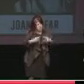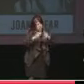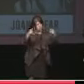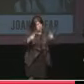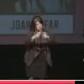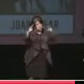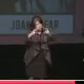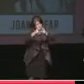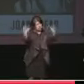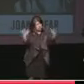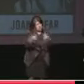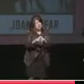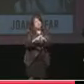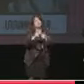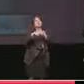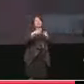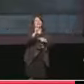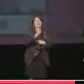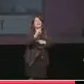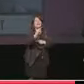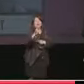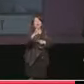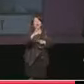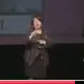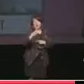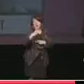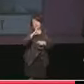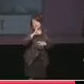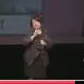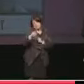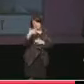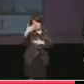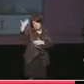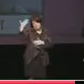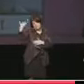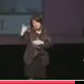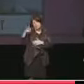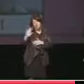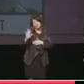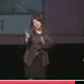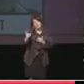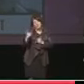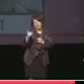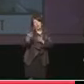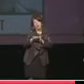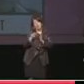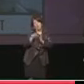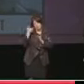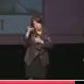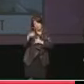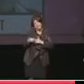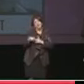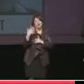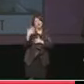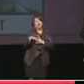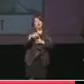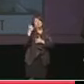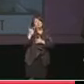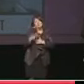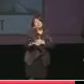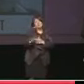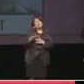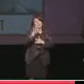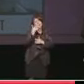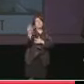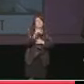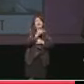vederlo altrove poi Igort vecchia conoscenza del Salone del Libro di Torino che però quest'anno una sua graphic novel 5 il numero perfetto diventa